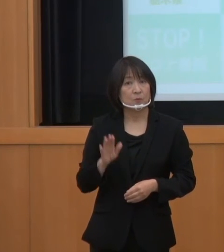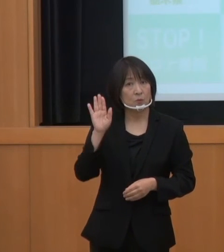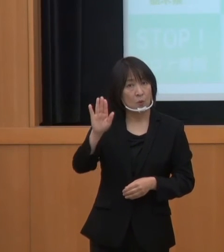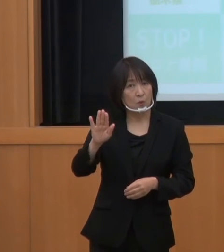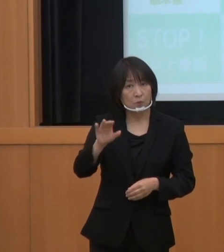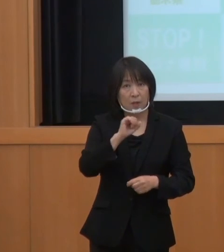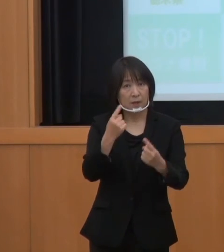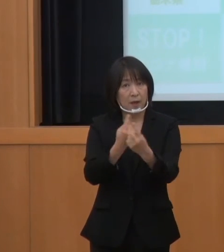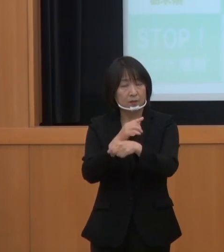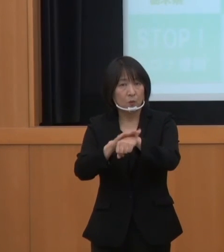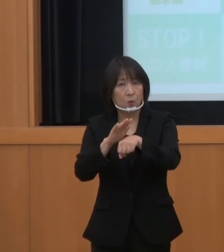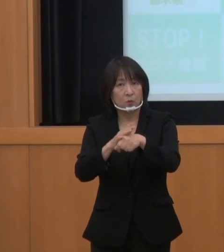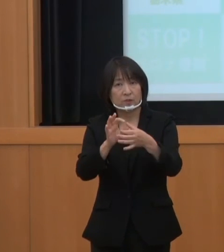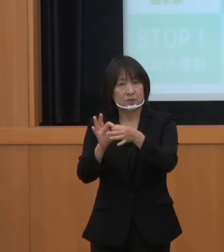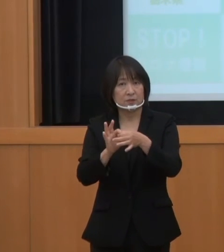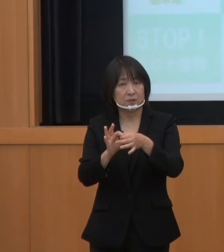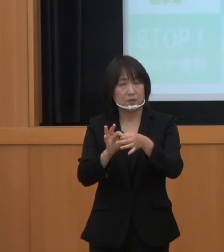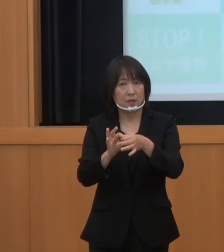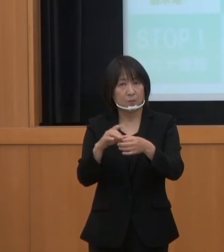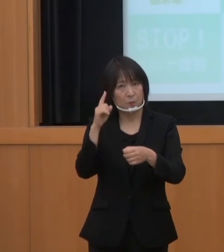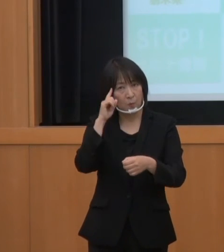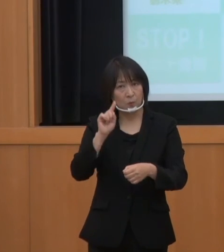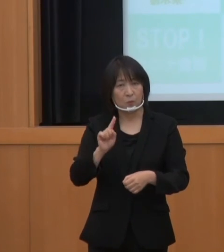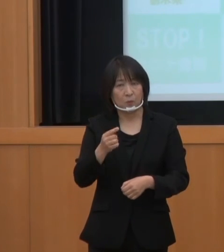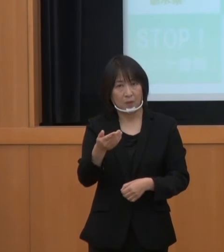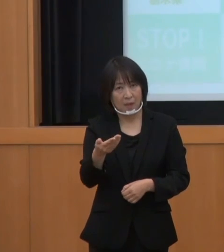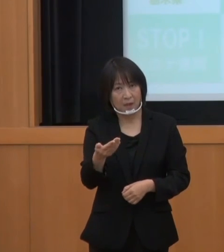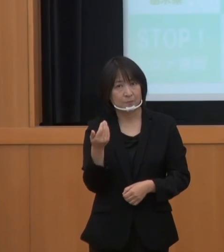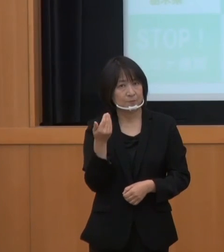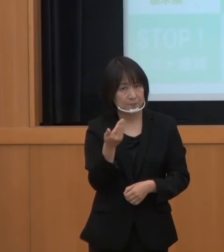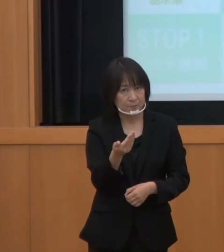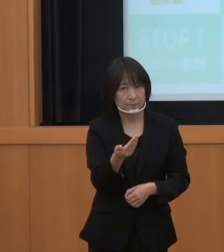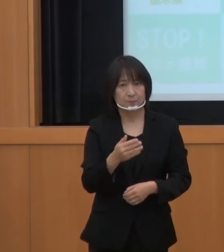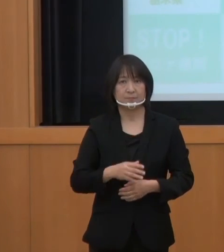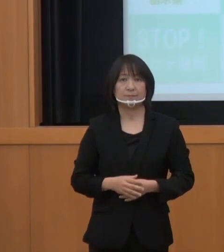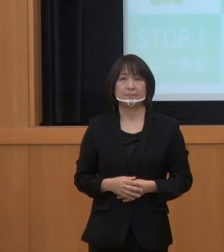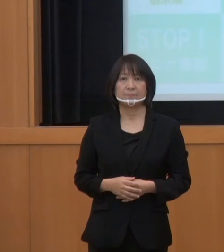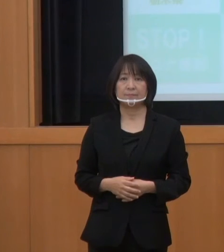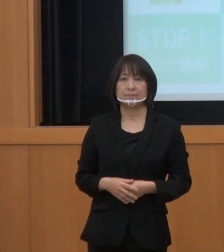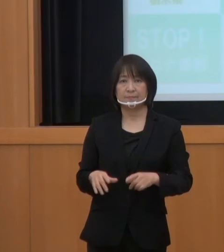についてどう考えていらっしゃるか教えてください。 はい、